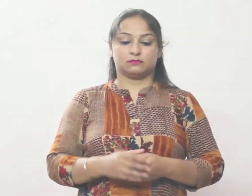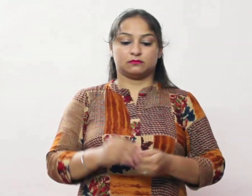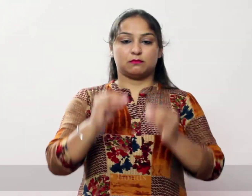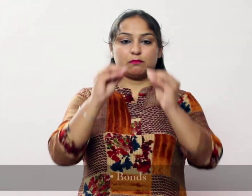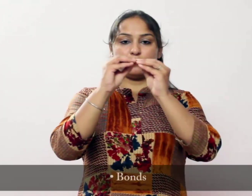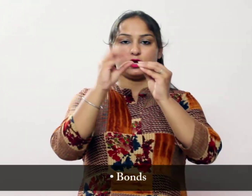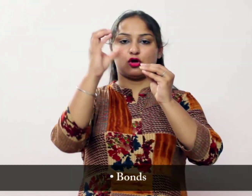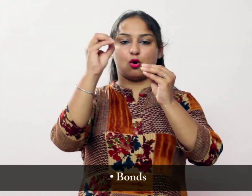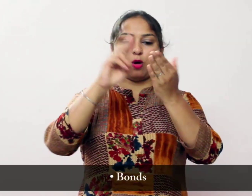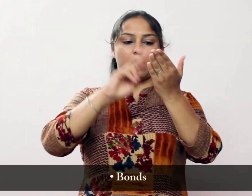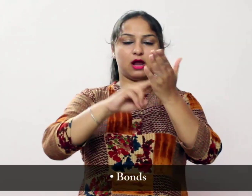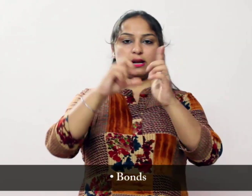बॉन्ड,